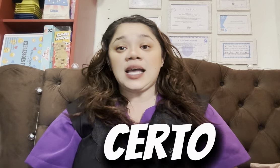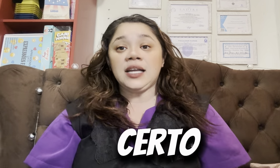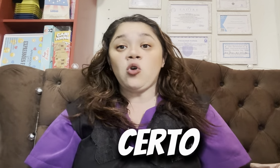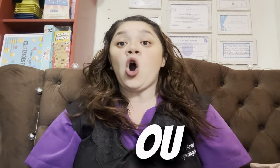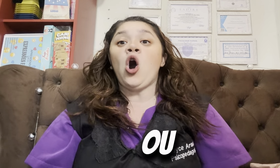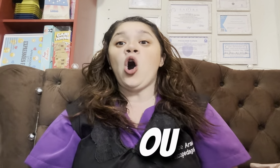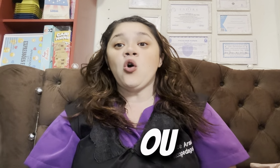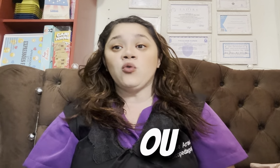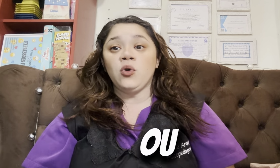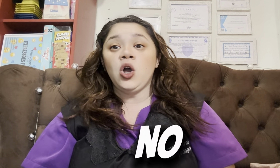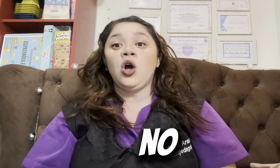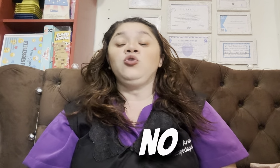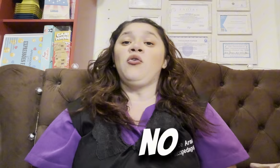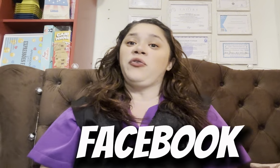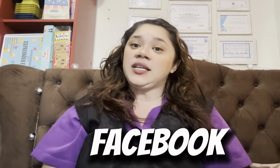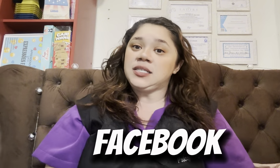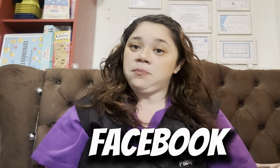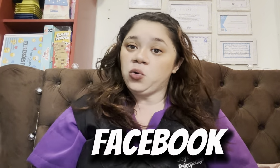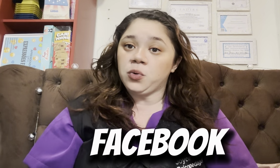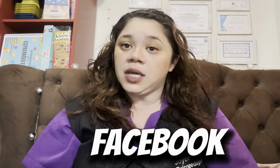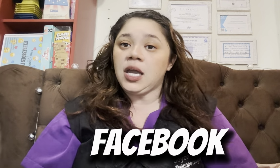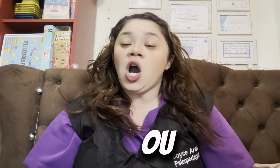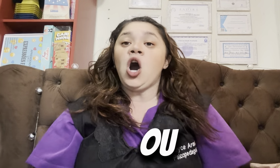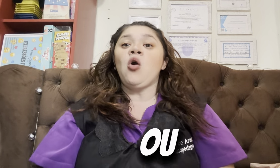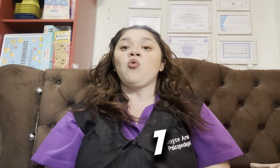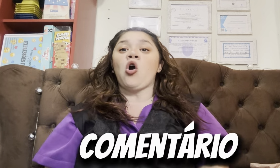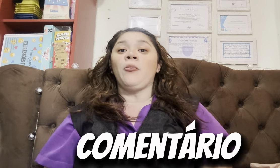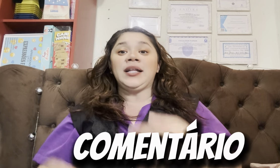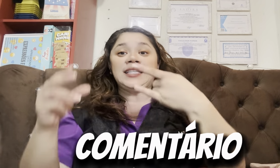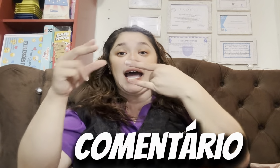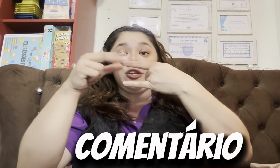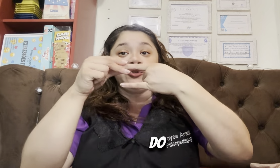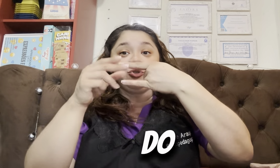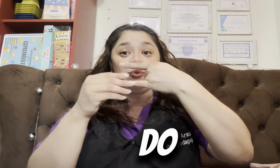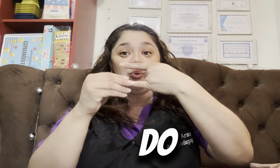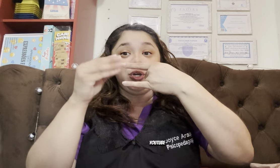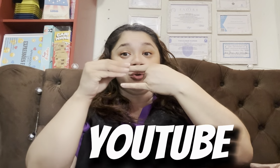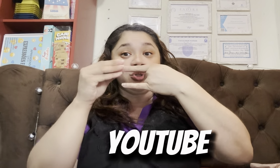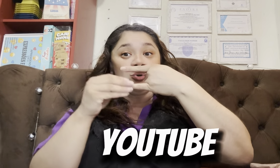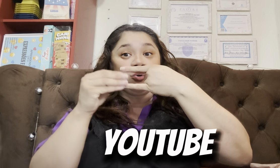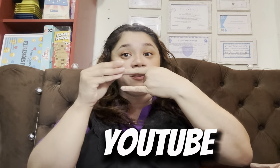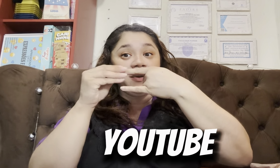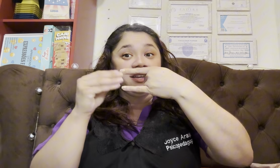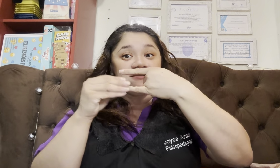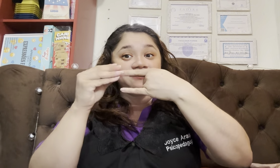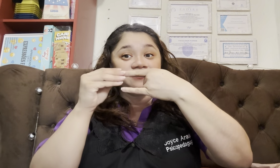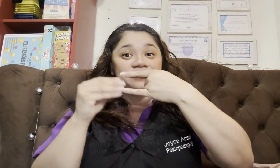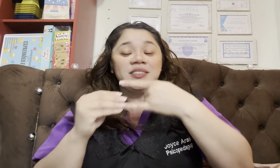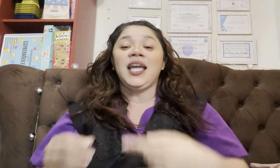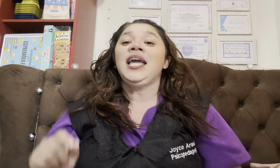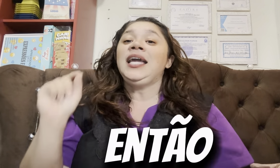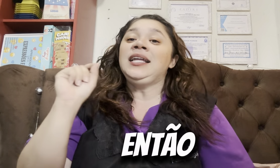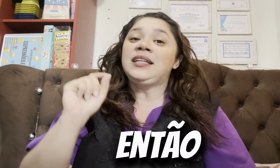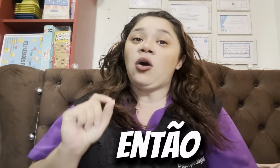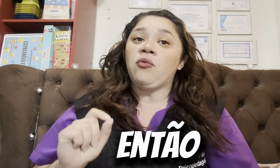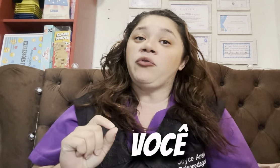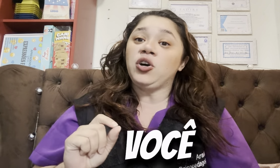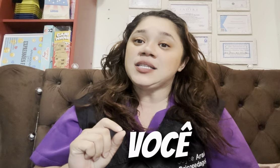certo? Ou no Facebook, ou um comentário do YouTube. Então,